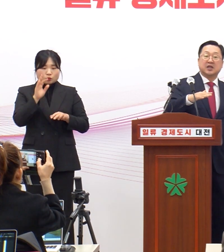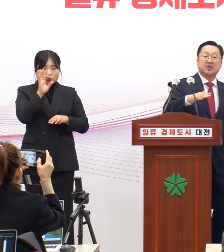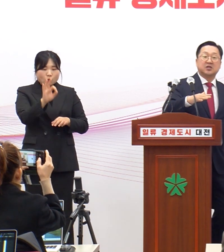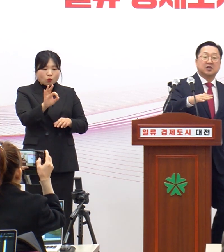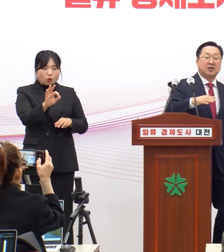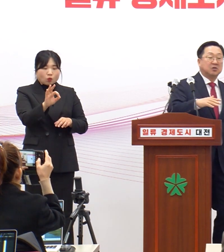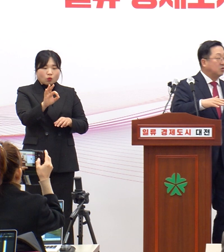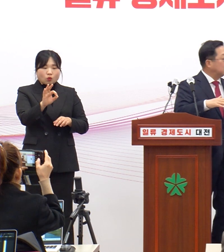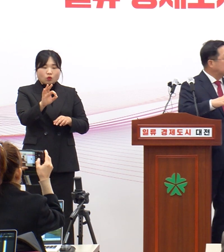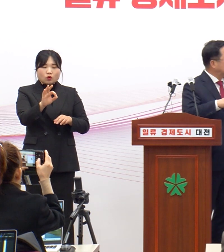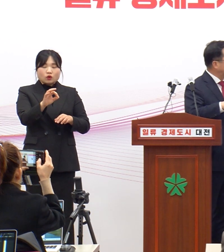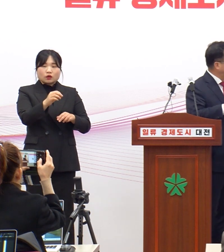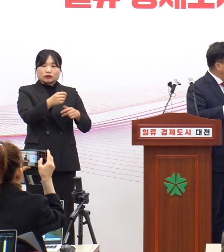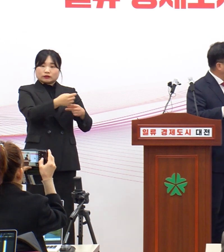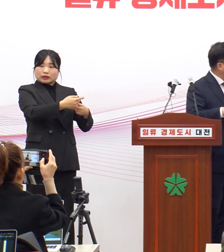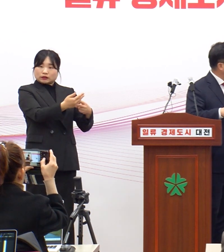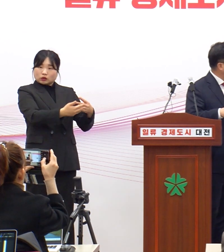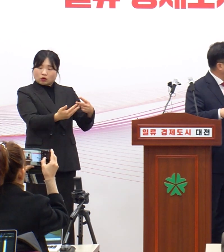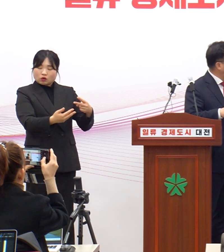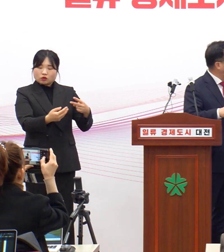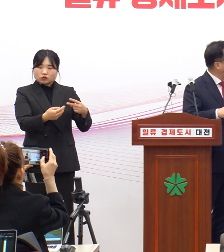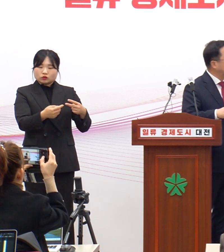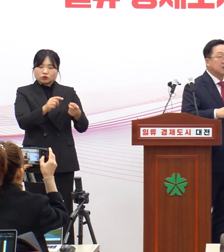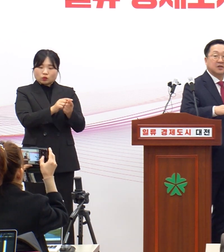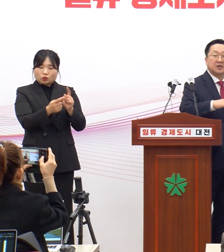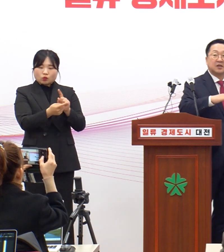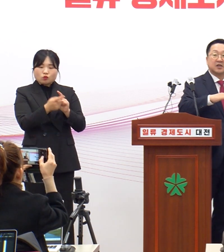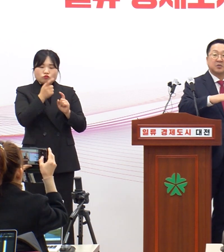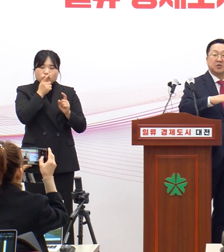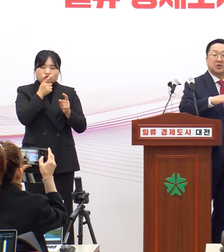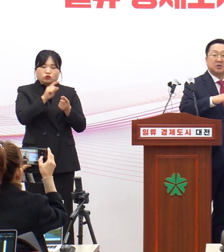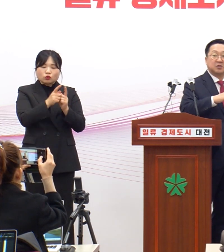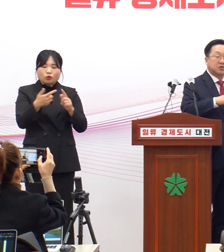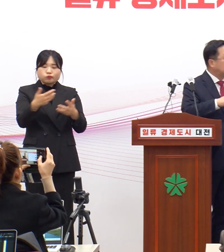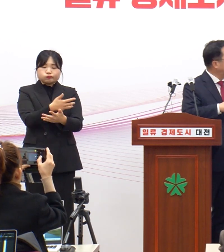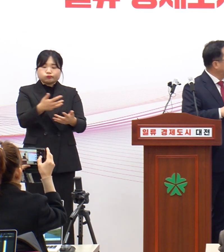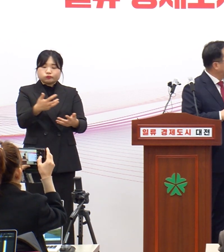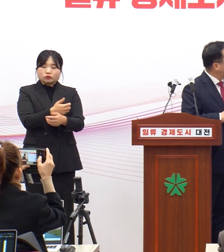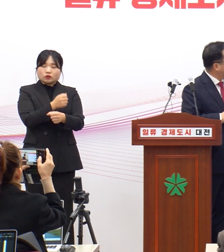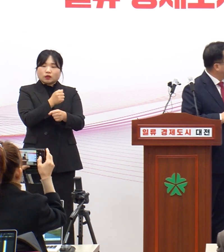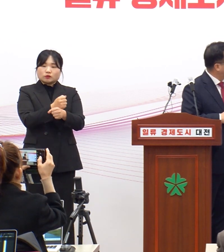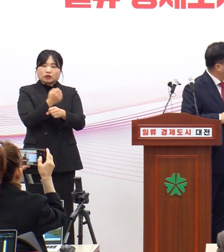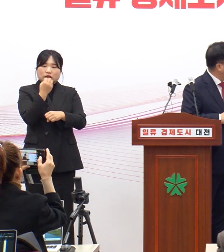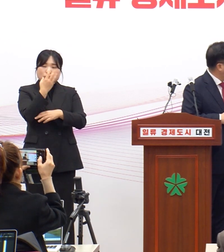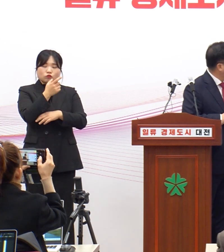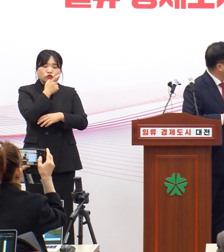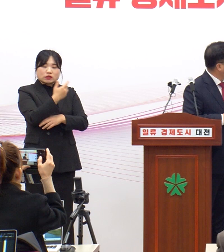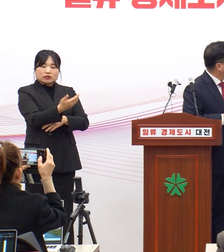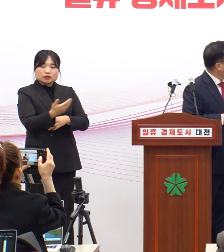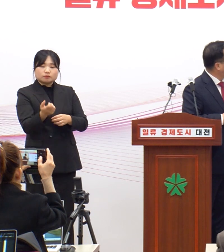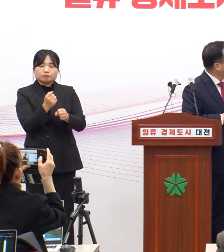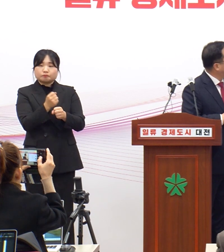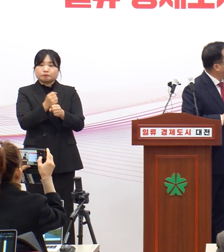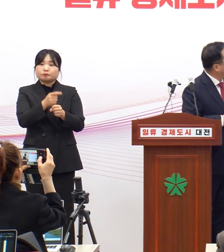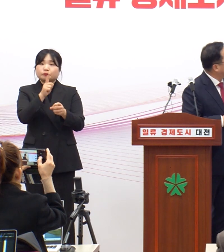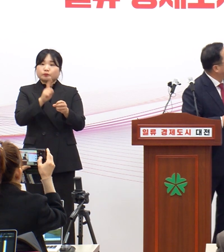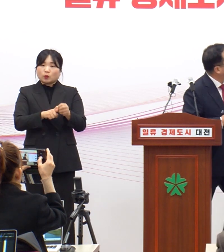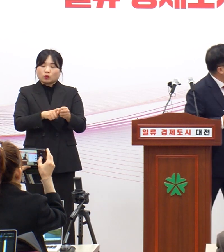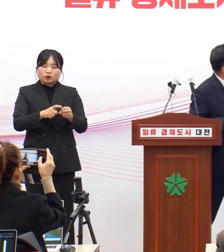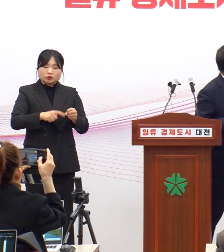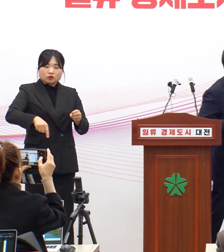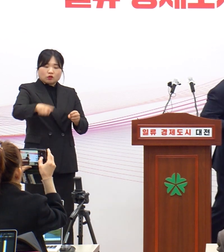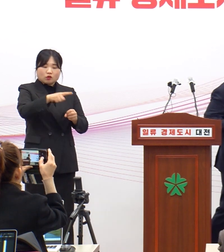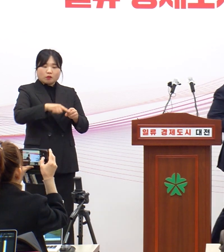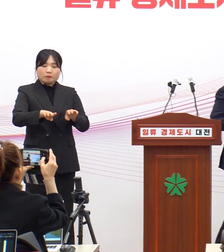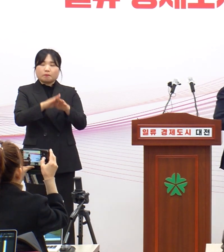대충어물을 대전천하고 용수유지를 하면서 기본적으로 물을 흘리게 하면서 여기를 완전히 좀